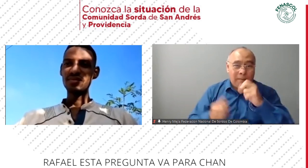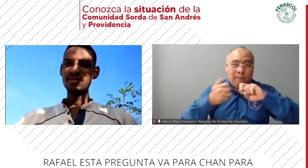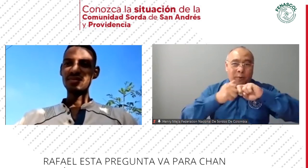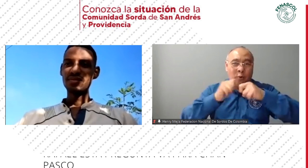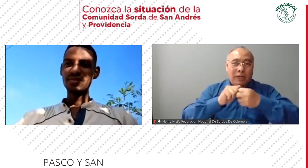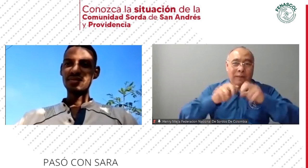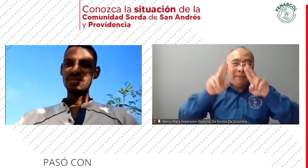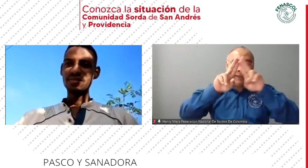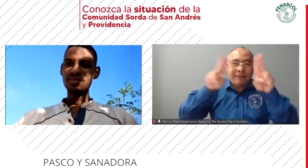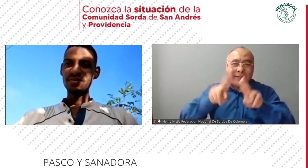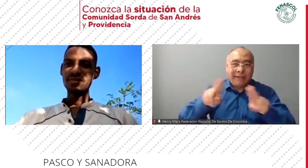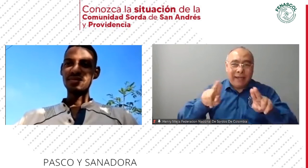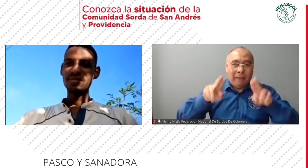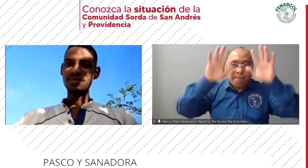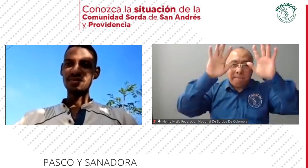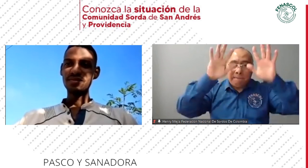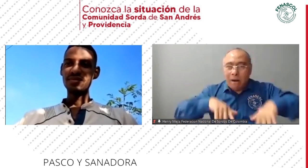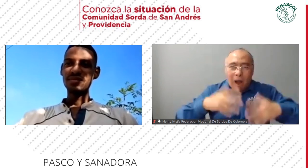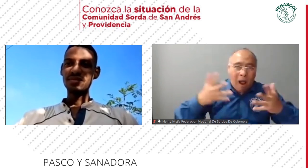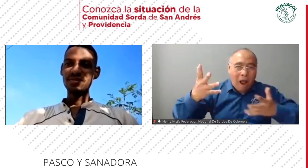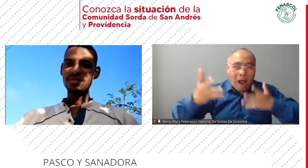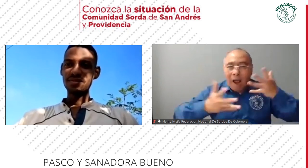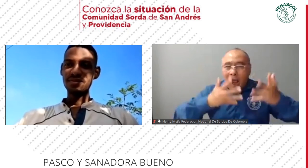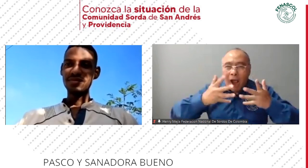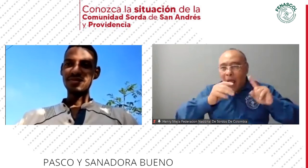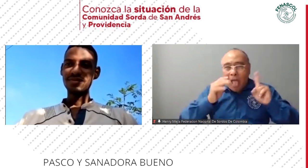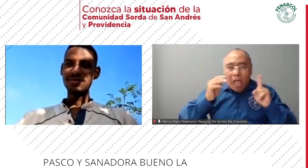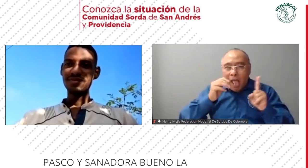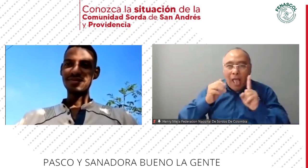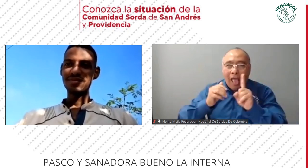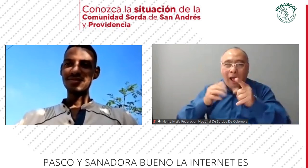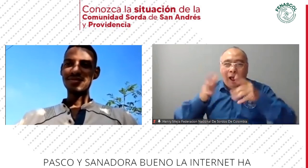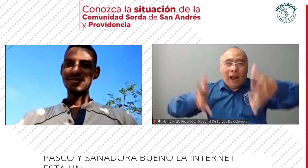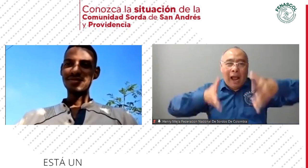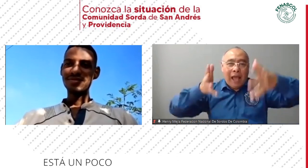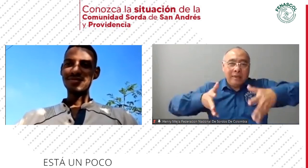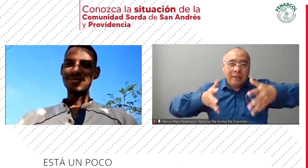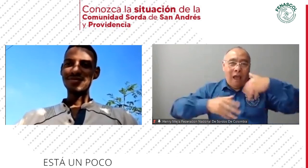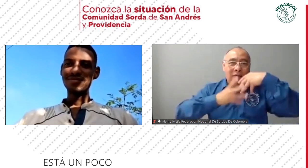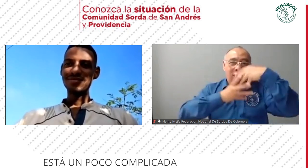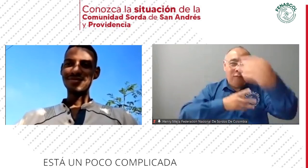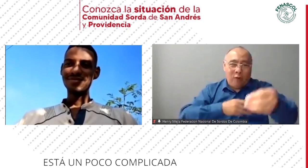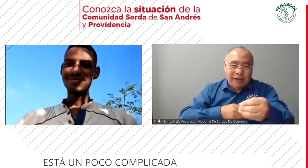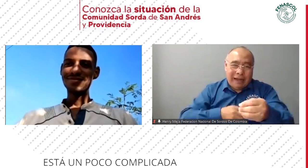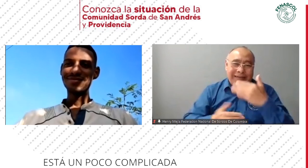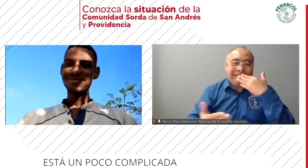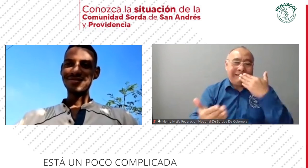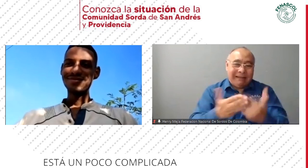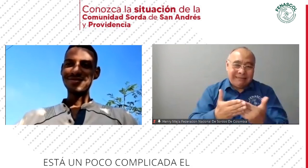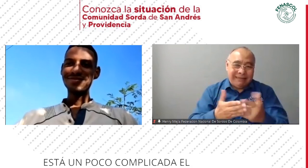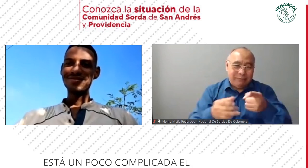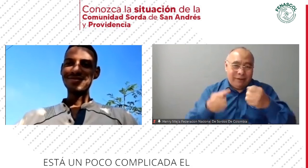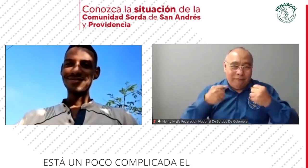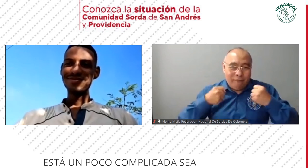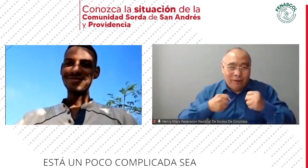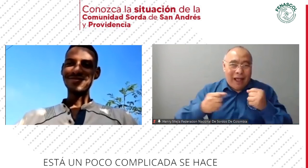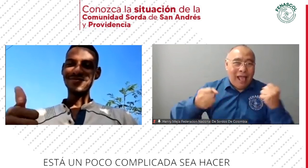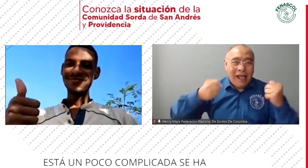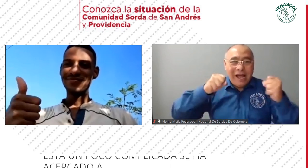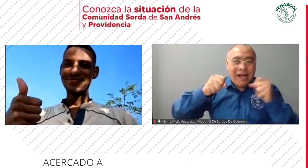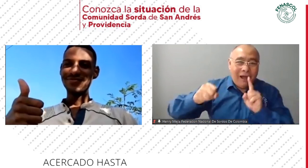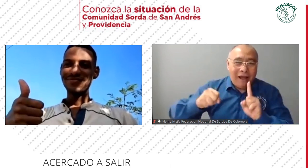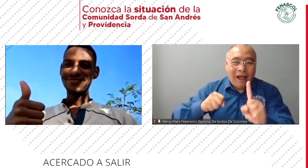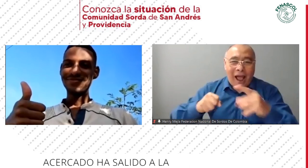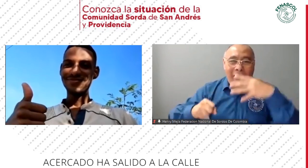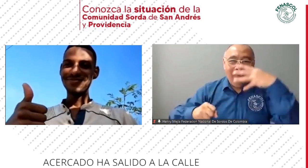pasó una hora bueno la internet está un poco complicada él se ha acercado